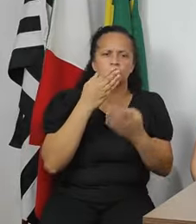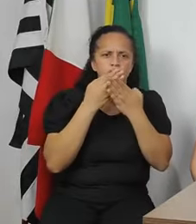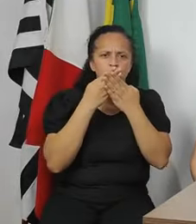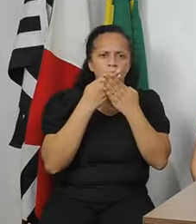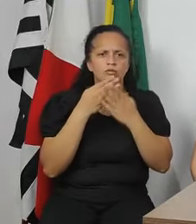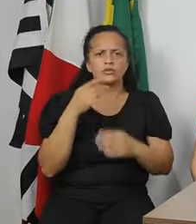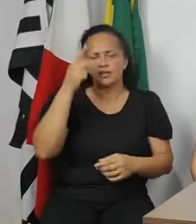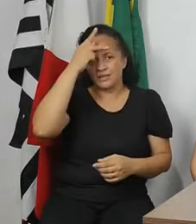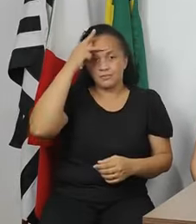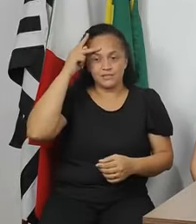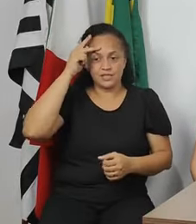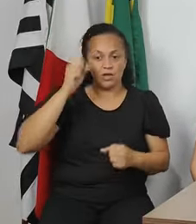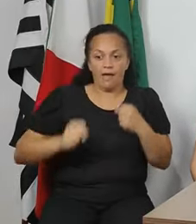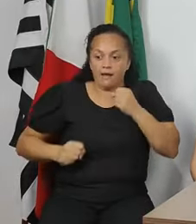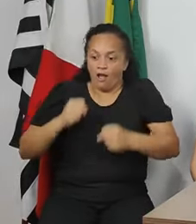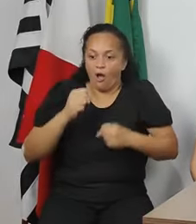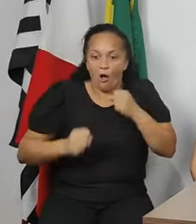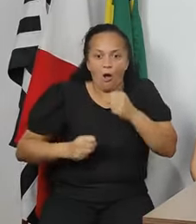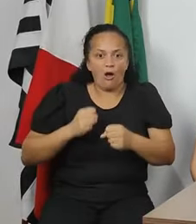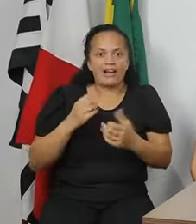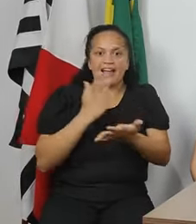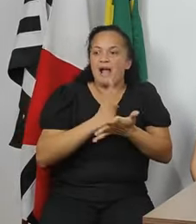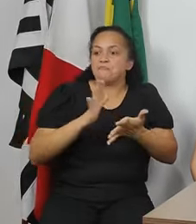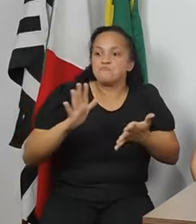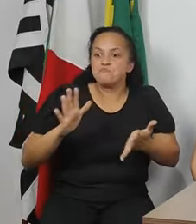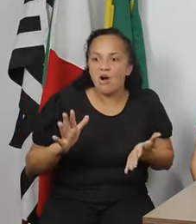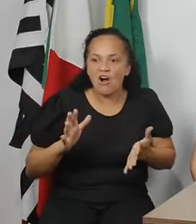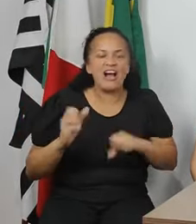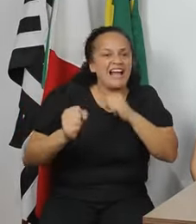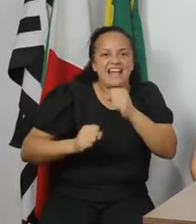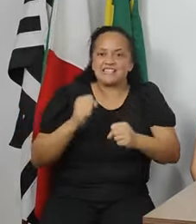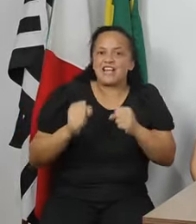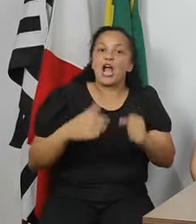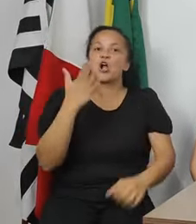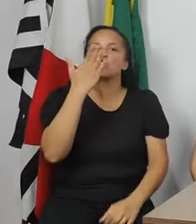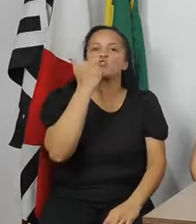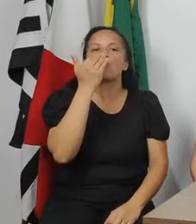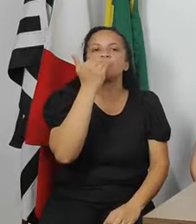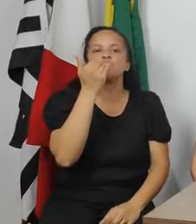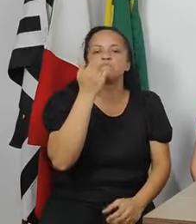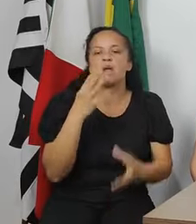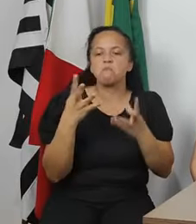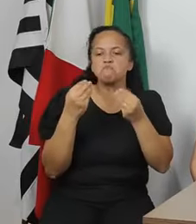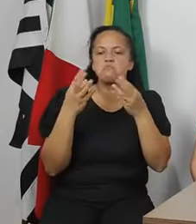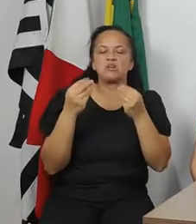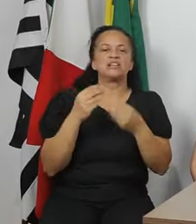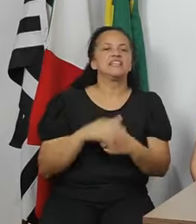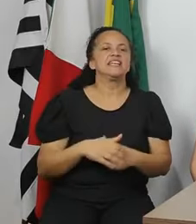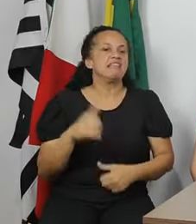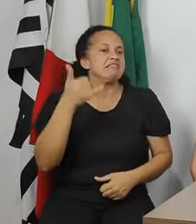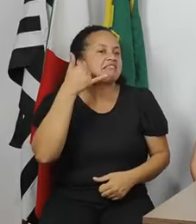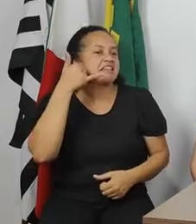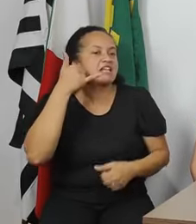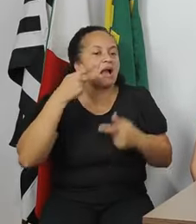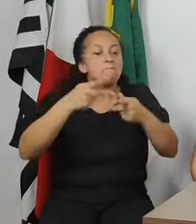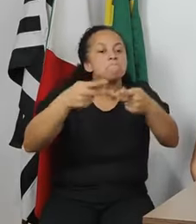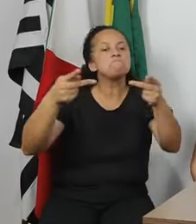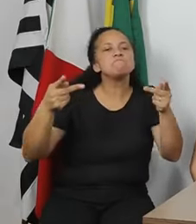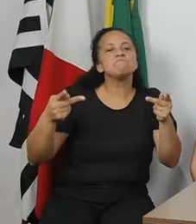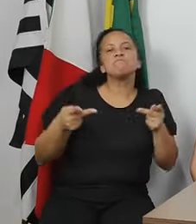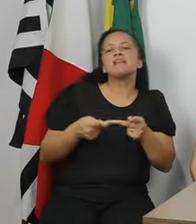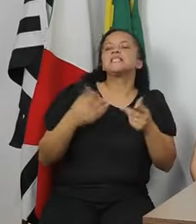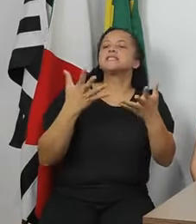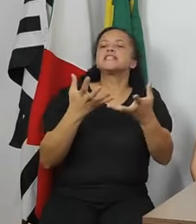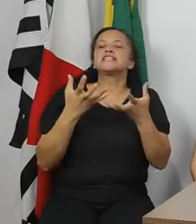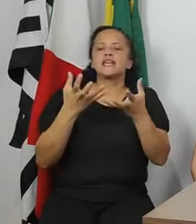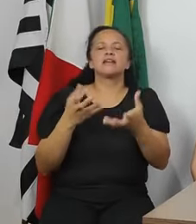monte de porcaria. Eu terminei o jejum aqui à noite. Vou lá na Tio Patinhas, ligar lá na Tio Patinhas e vou pedir uma pizza para entregar